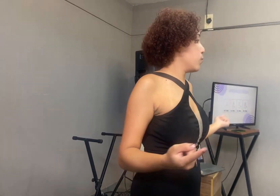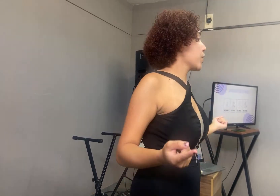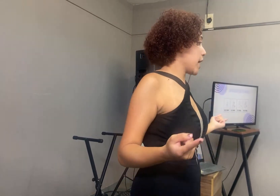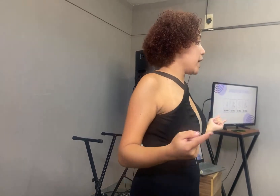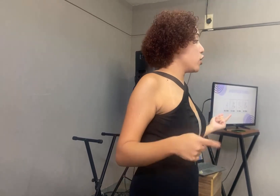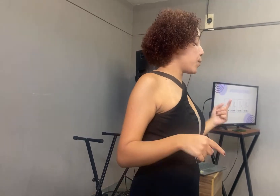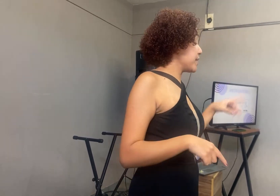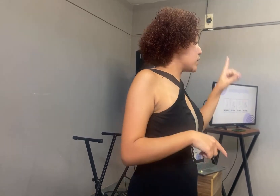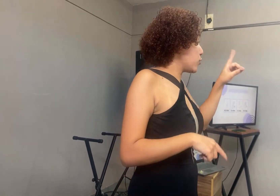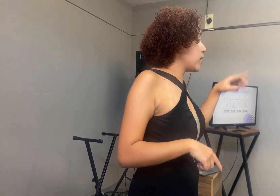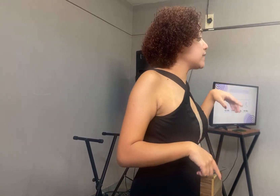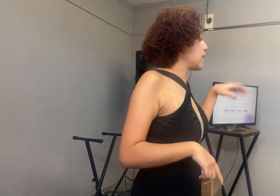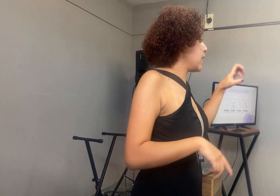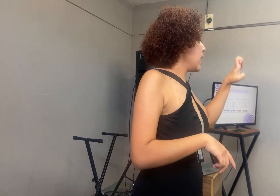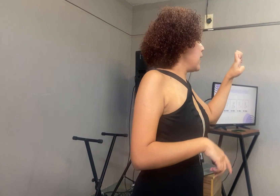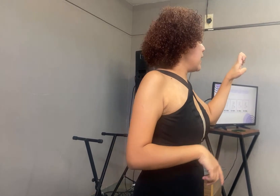Porque eu não preciso fazer